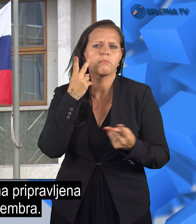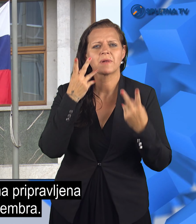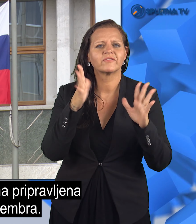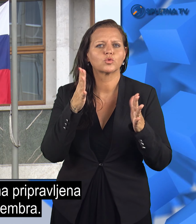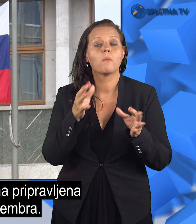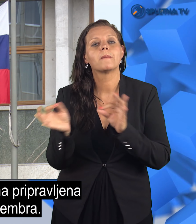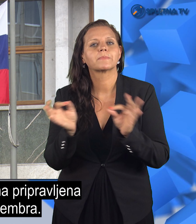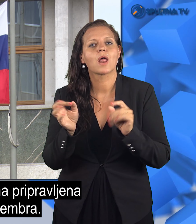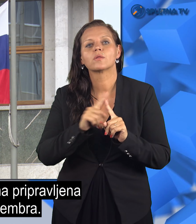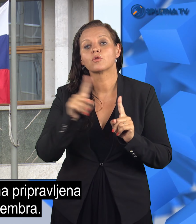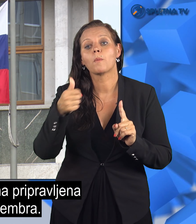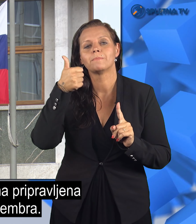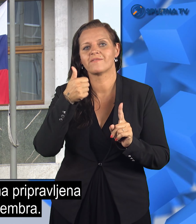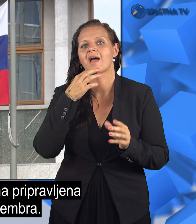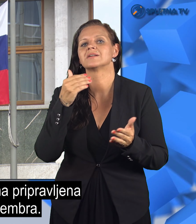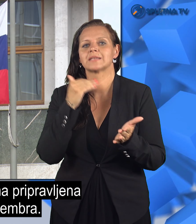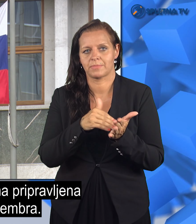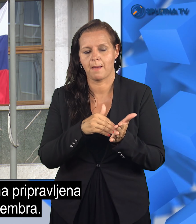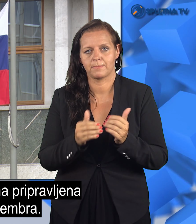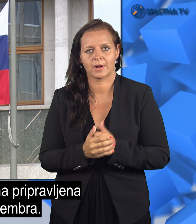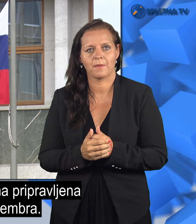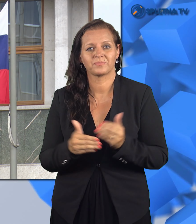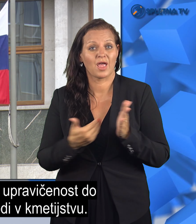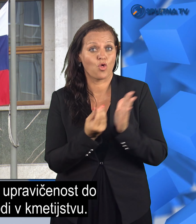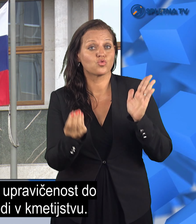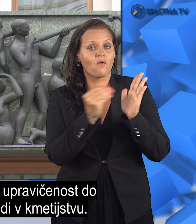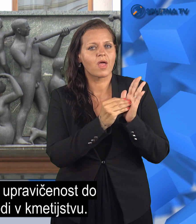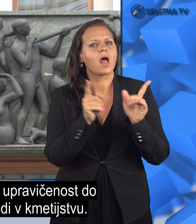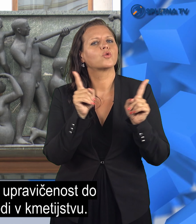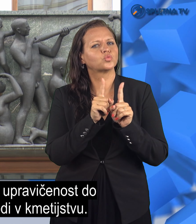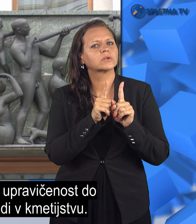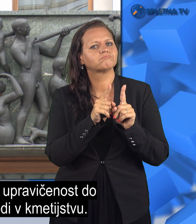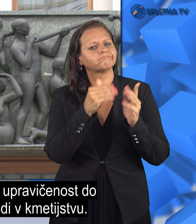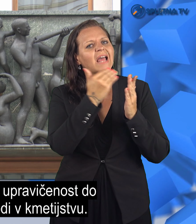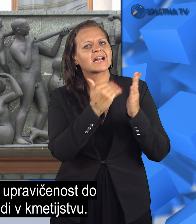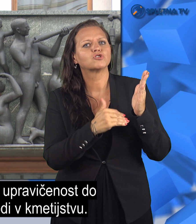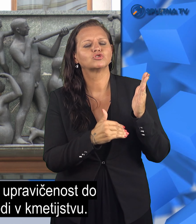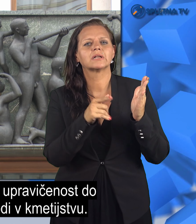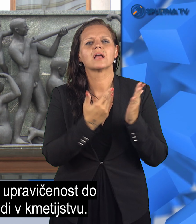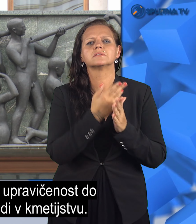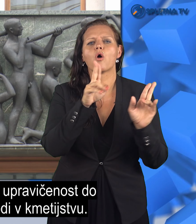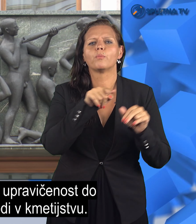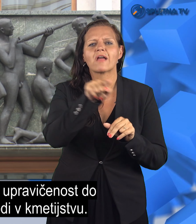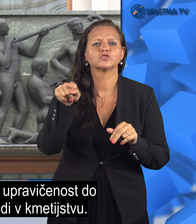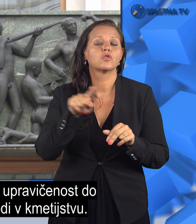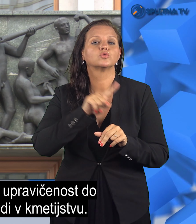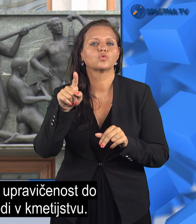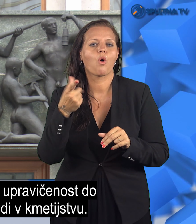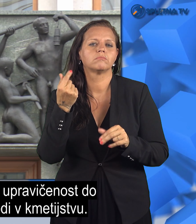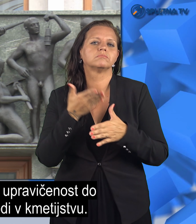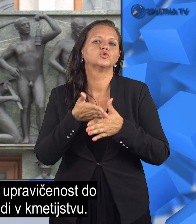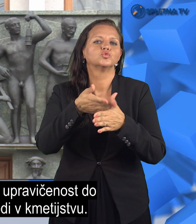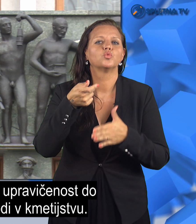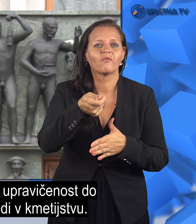Ta bo predvidoma pripravljena do 1. septembra. Novela tudi razširja upravičenost do subvencije pri škodi